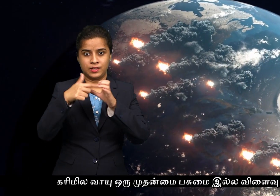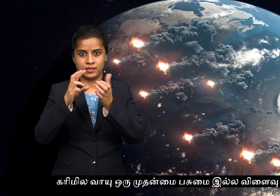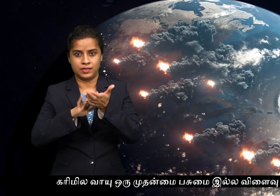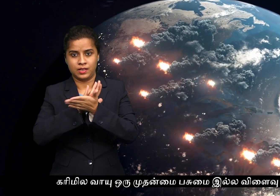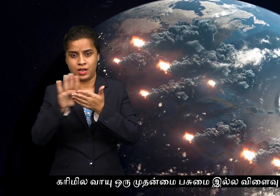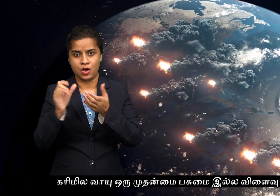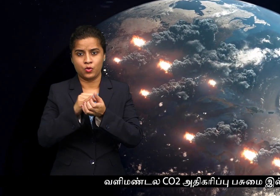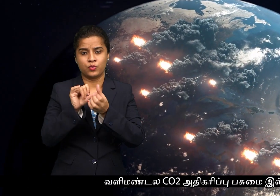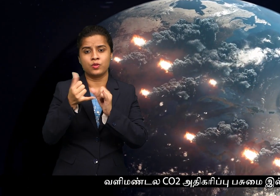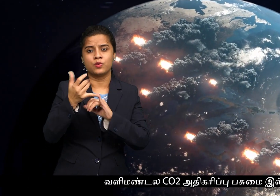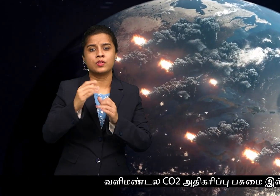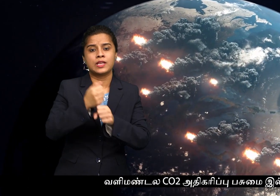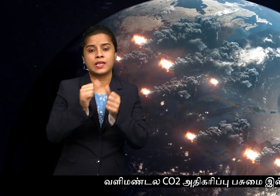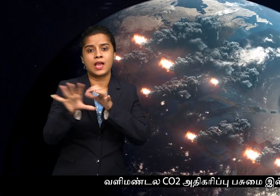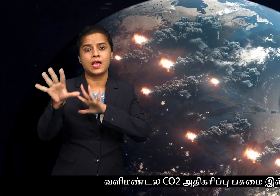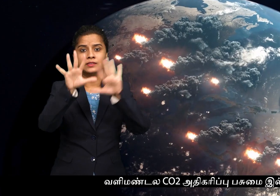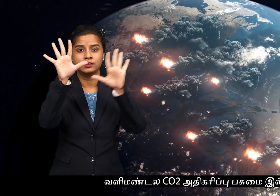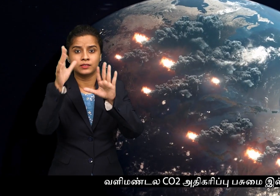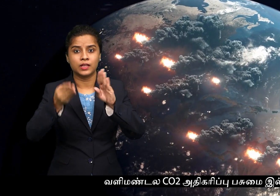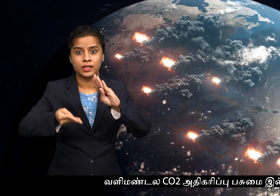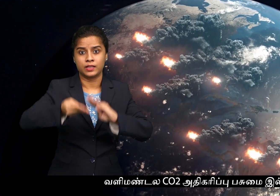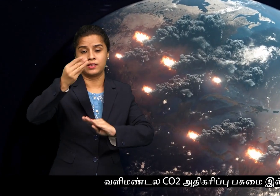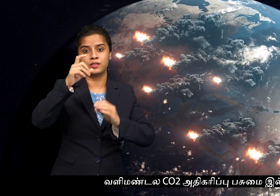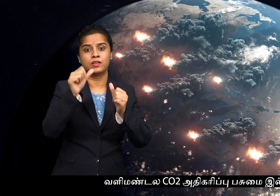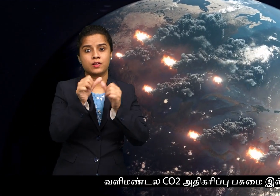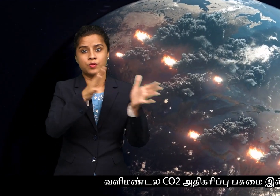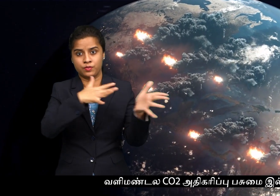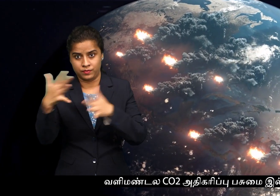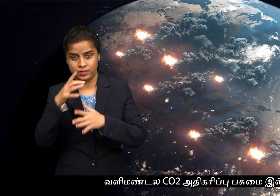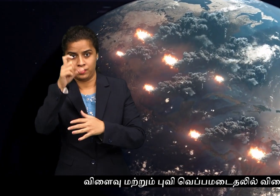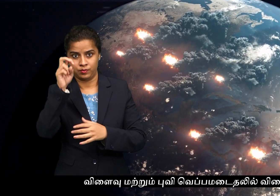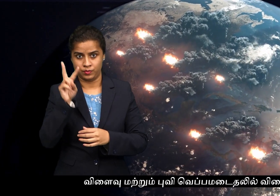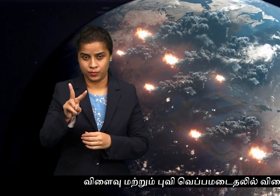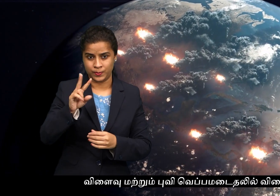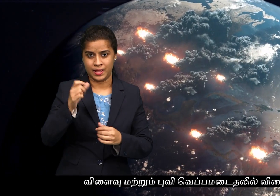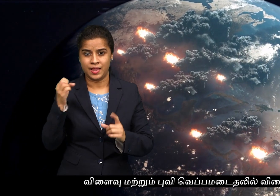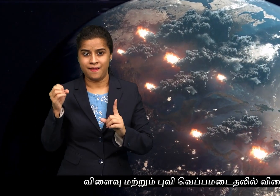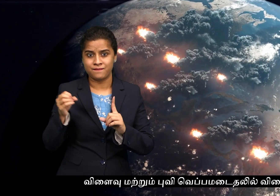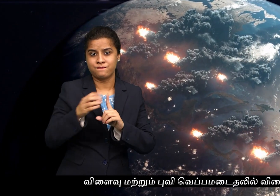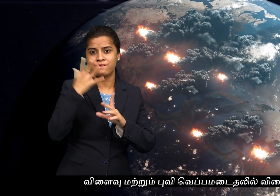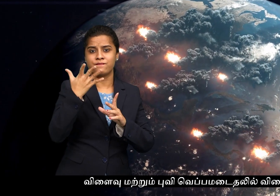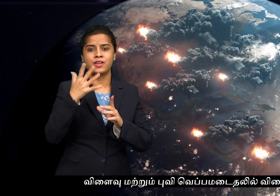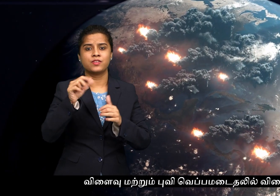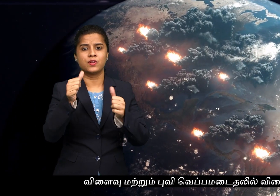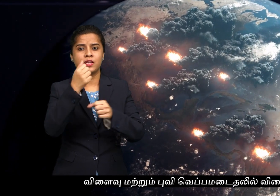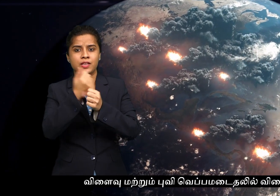மற்றும் வளிமண்டல CO2 அதிகரிப்பு பசுமையில்லா விளைவு மற்றும் புவி வெப்பமடைதலில்